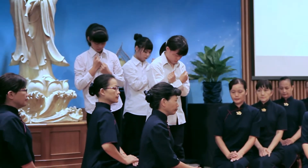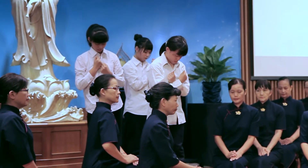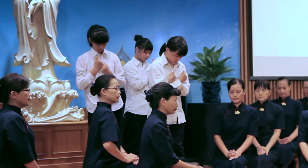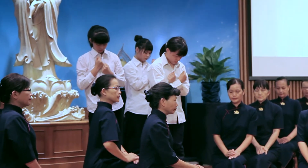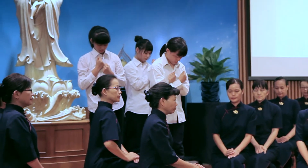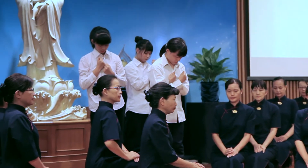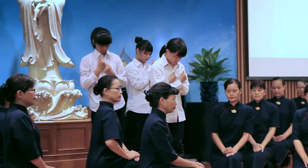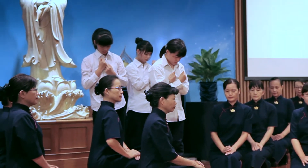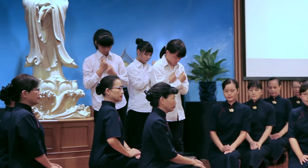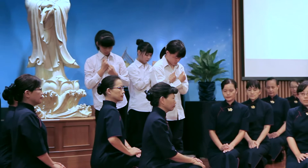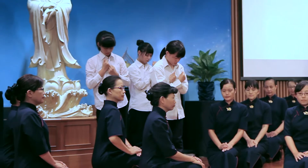报，